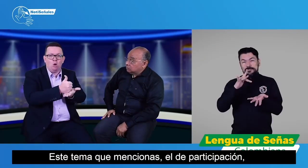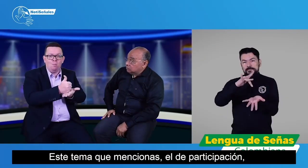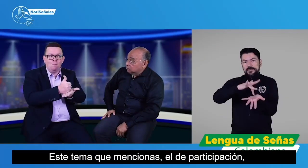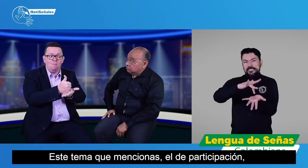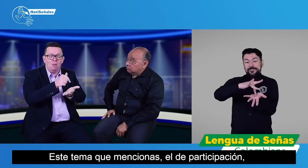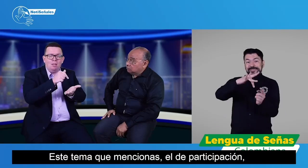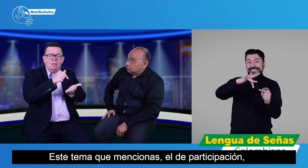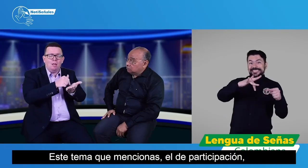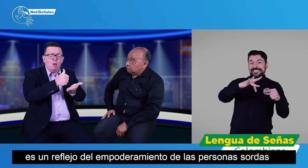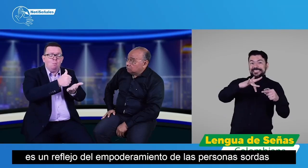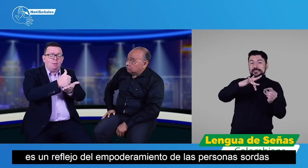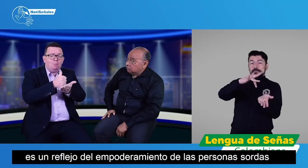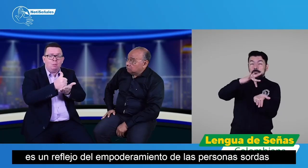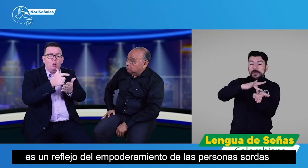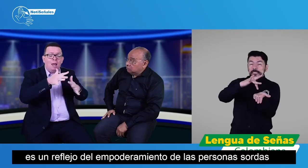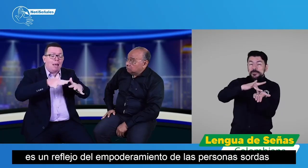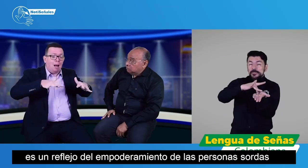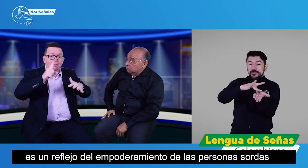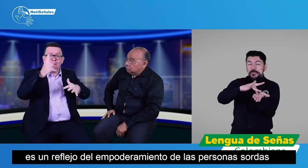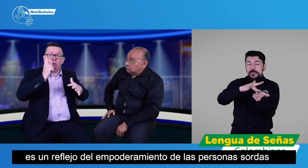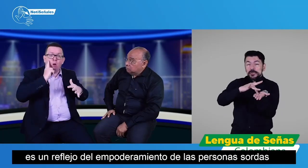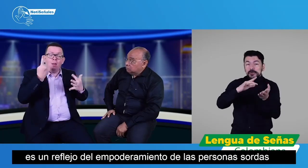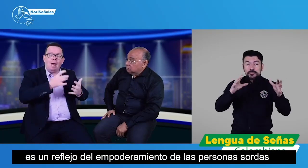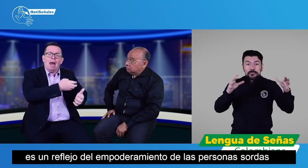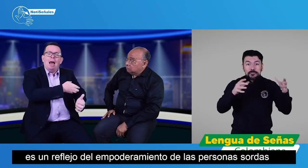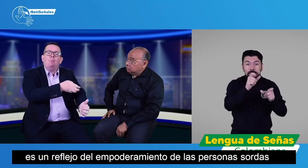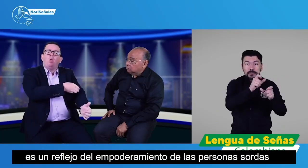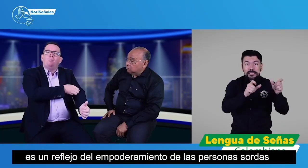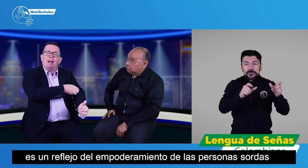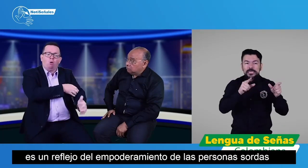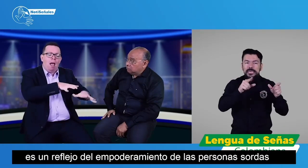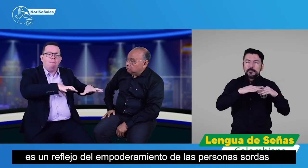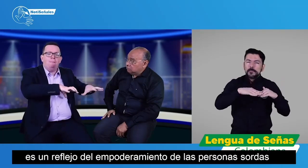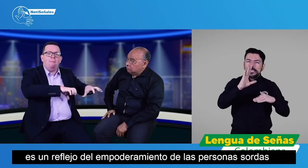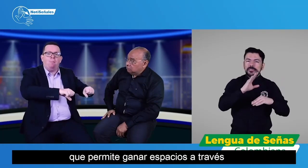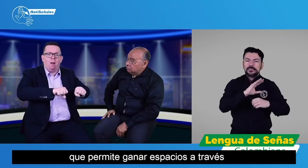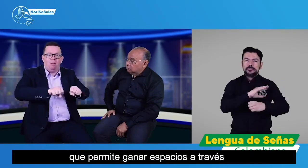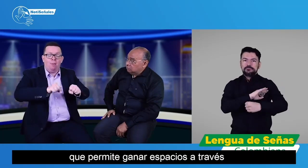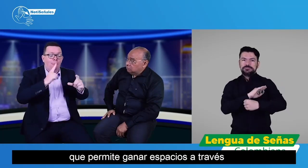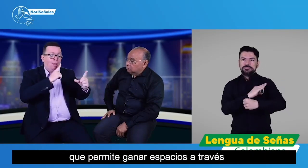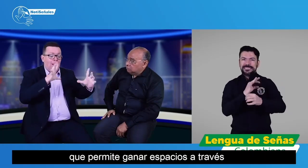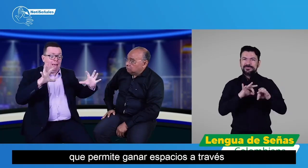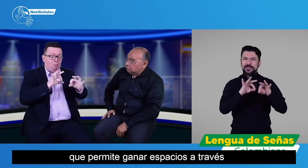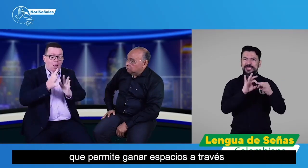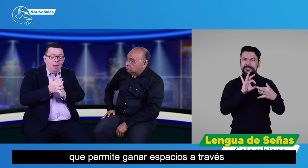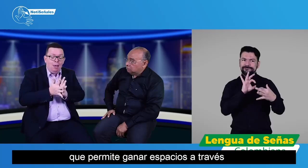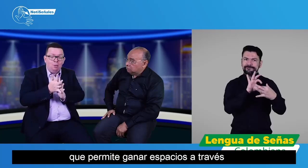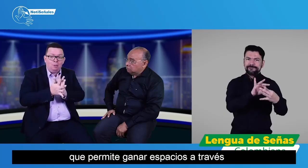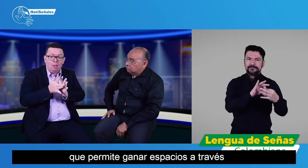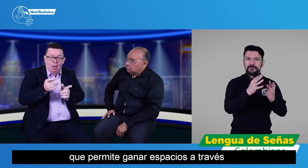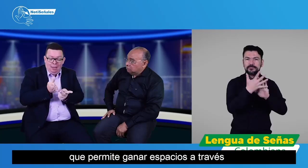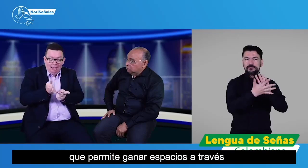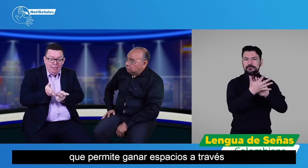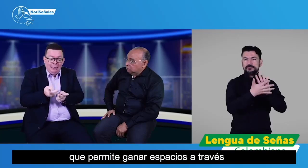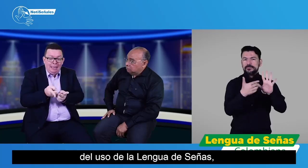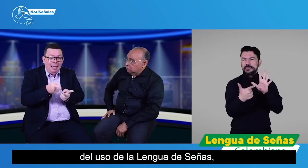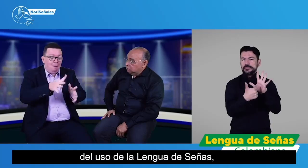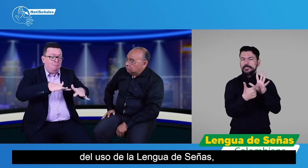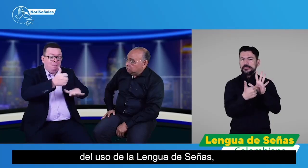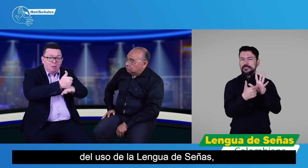participación, es un reflejo del empoderamiento a las personas sordas, que permite ganar espacios a través del uso